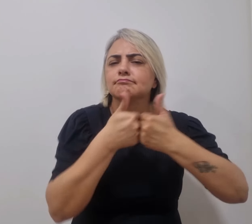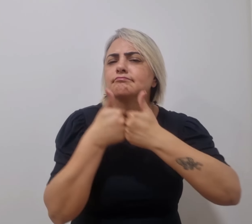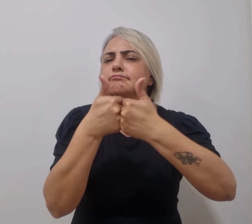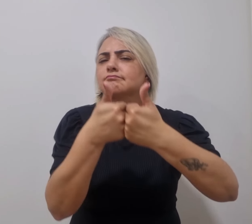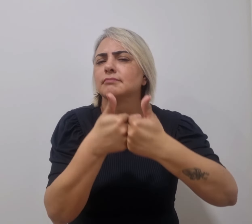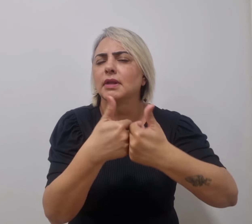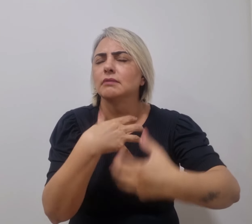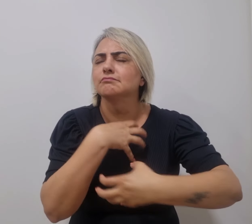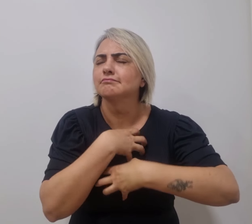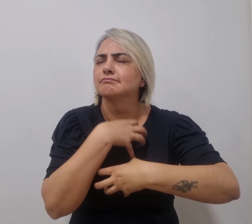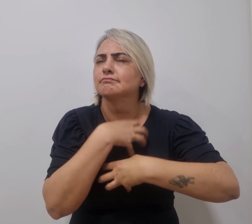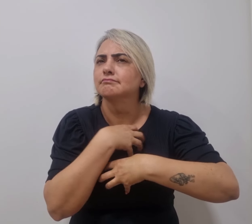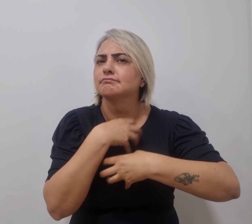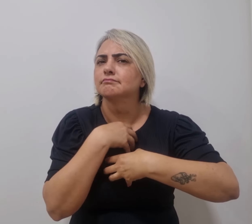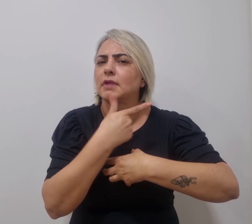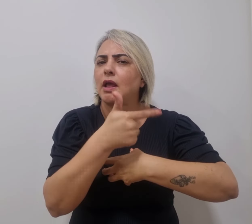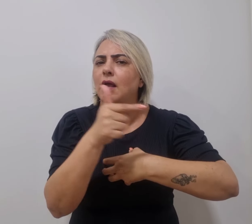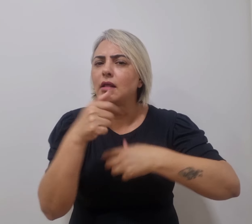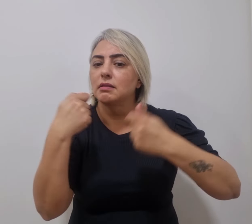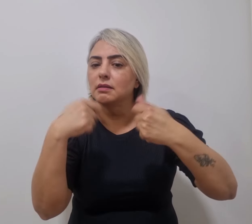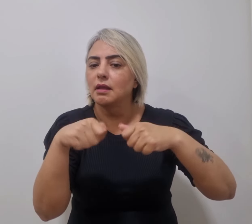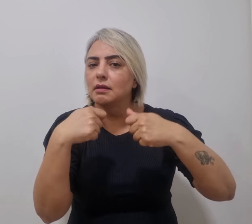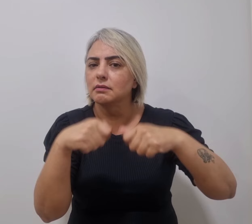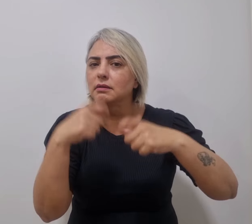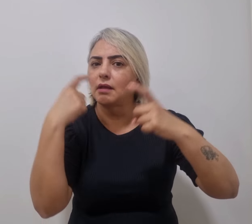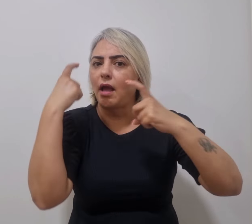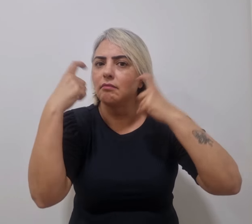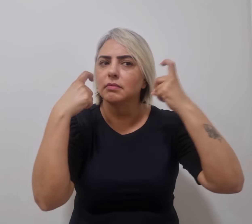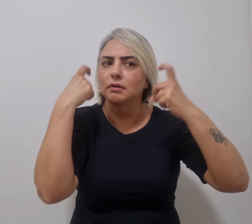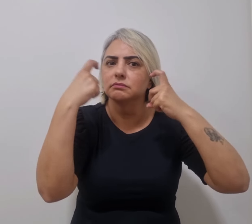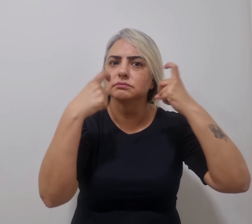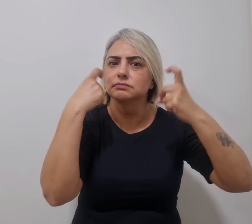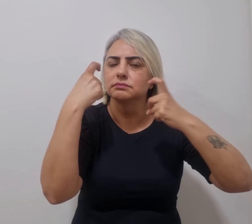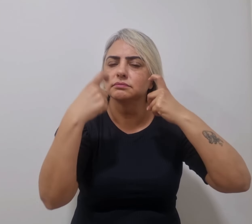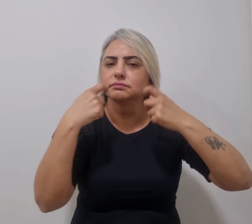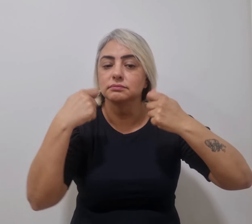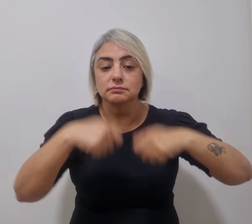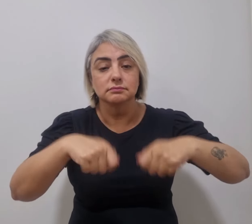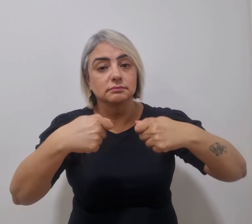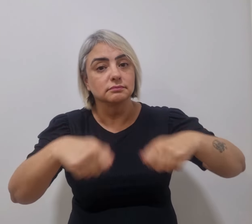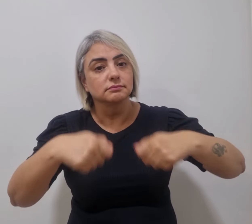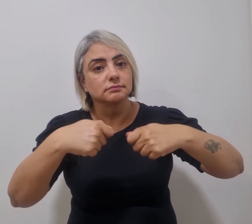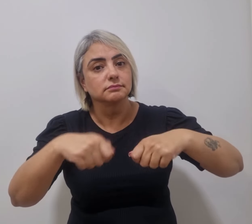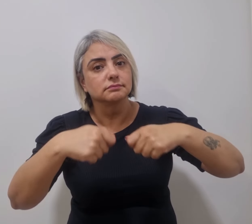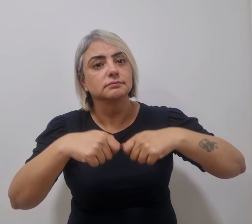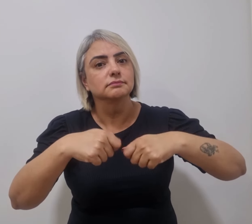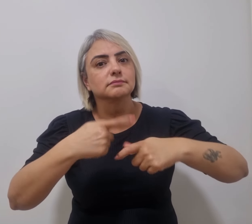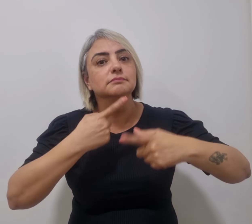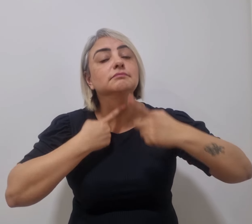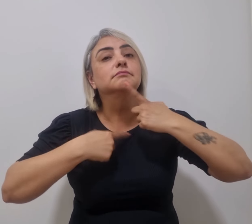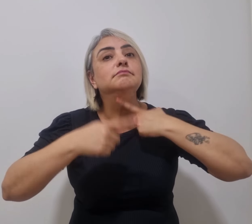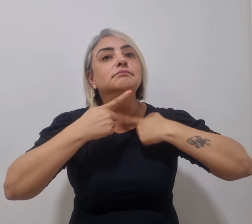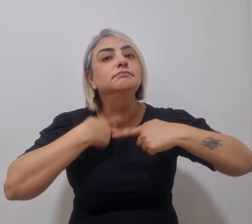sensibilidade com as demandas, preocupações, necessidades e anseios da categoria.